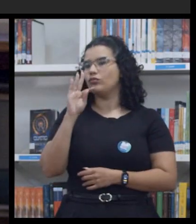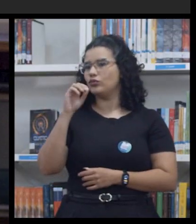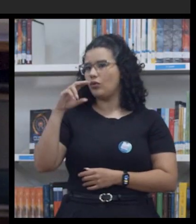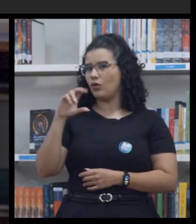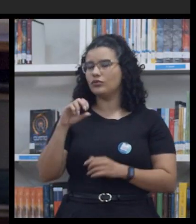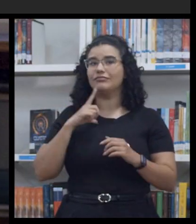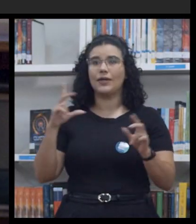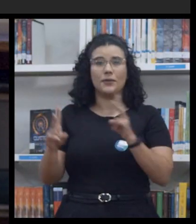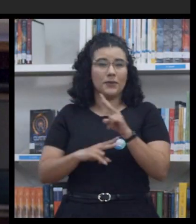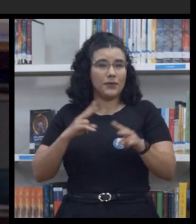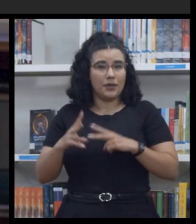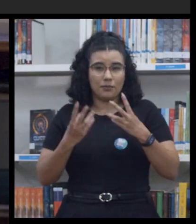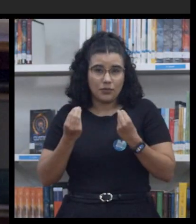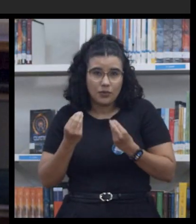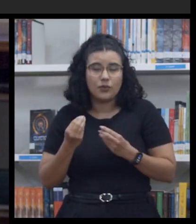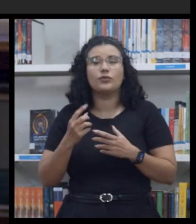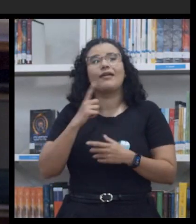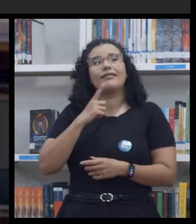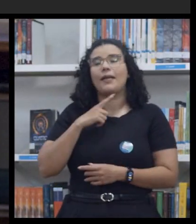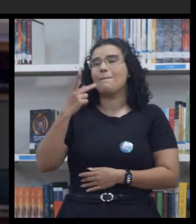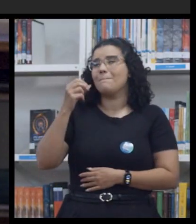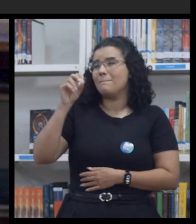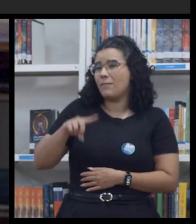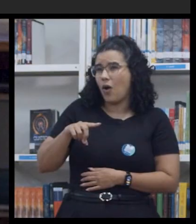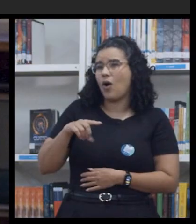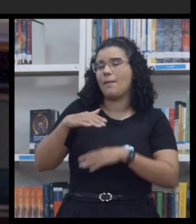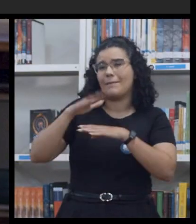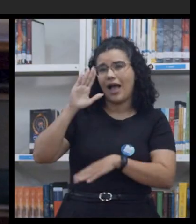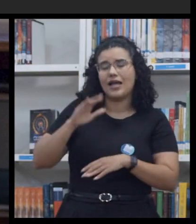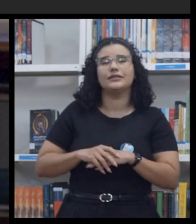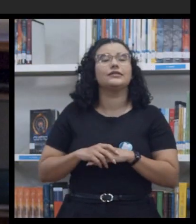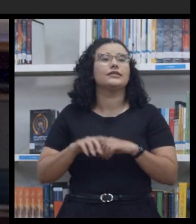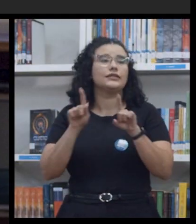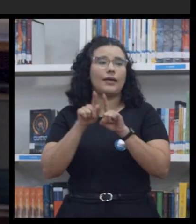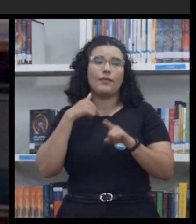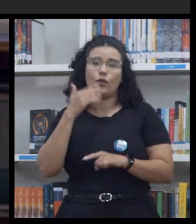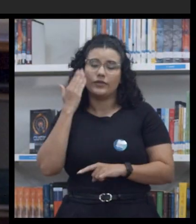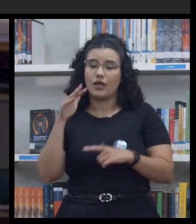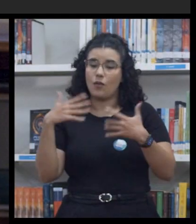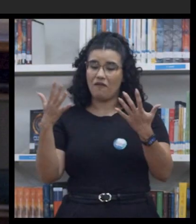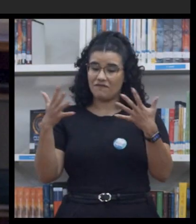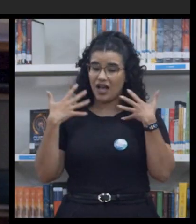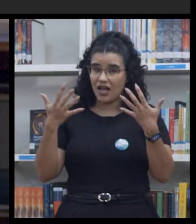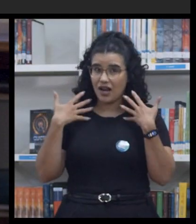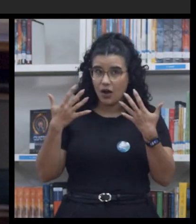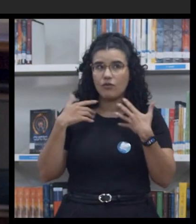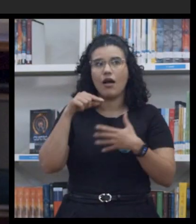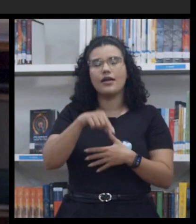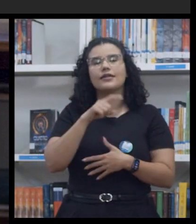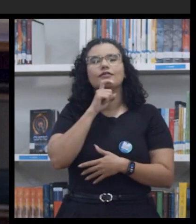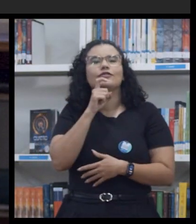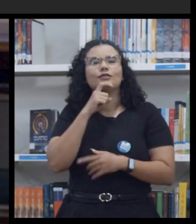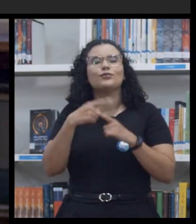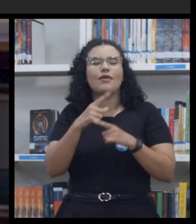muito, eu sei que tem mais pó. Eu sei que durante o verão é muito fresco por